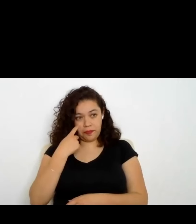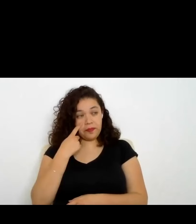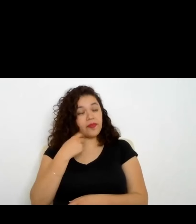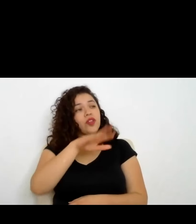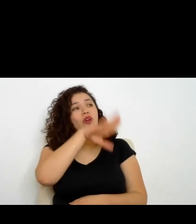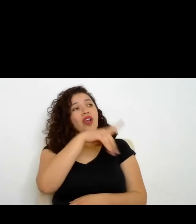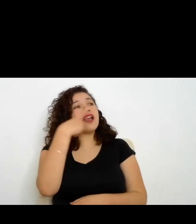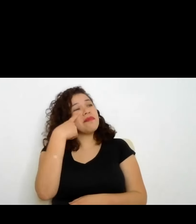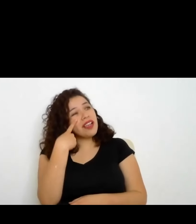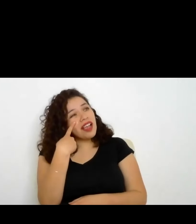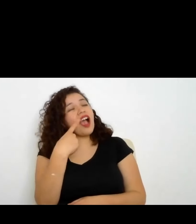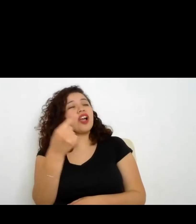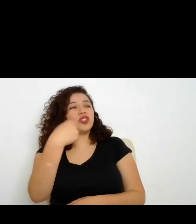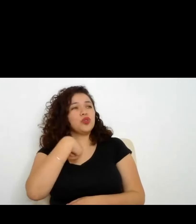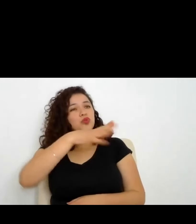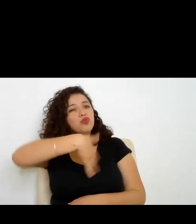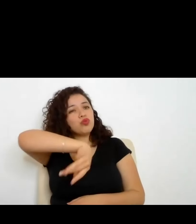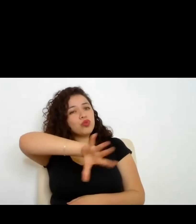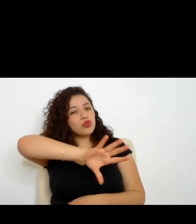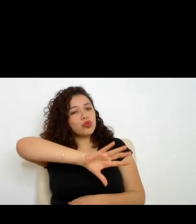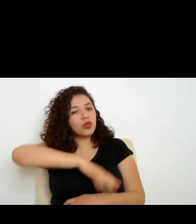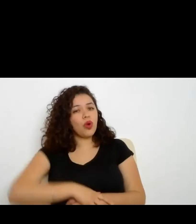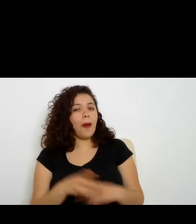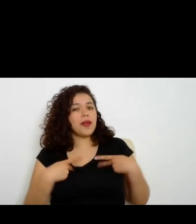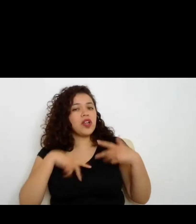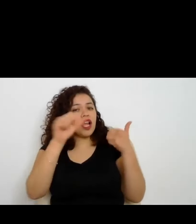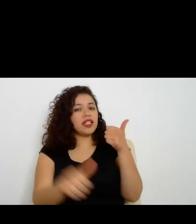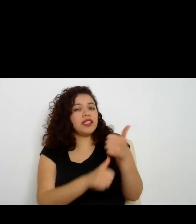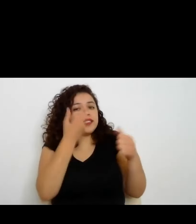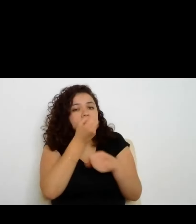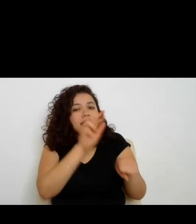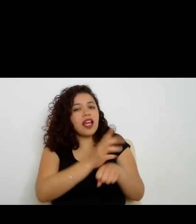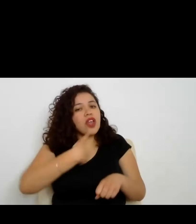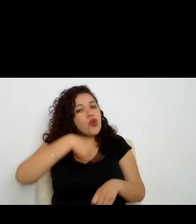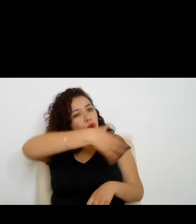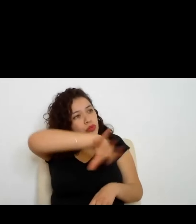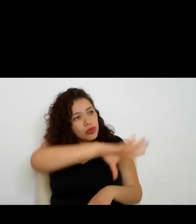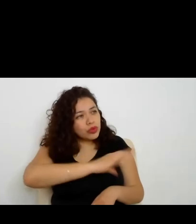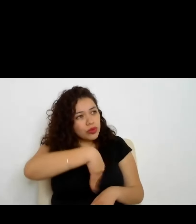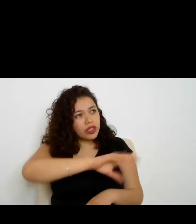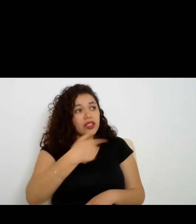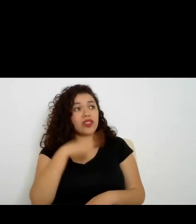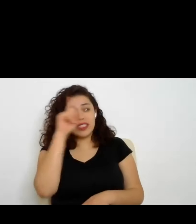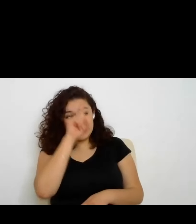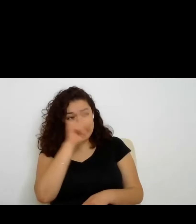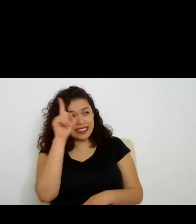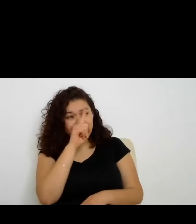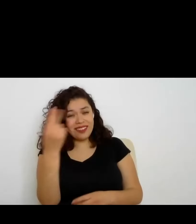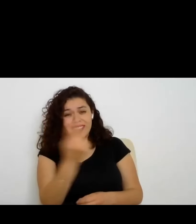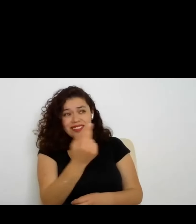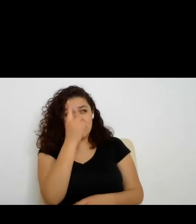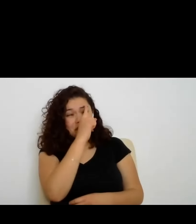fíjate que estoy buscando un asistente, una secretaria. Entonces necesito que me recomiendes o me refieras a